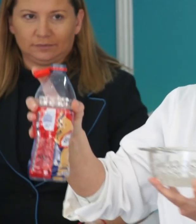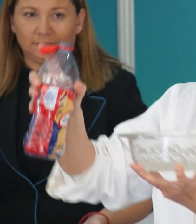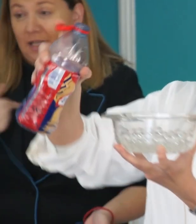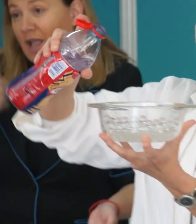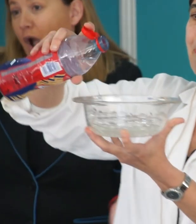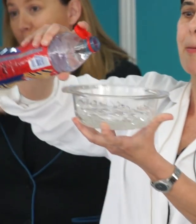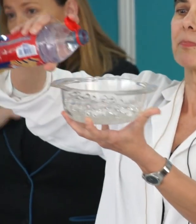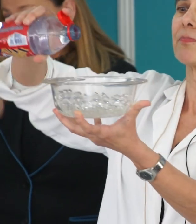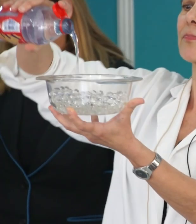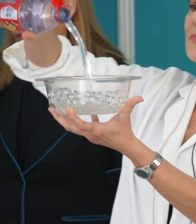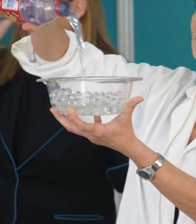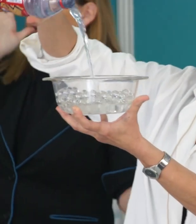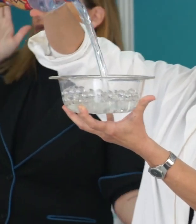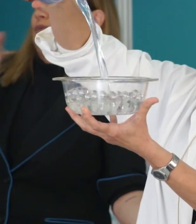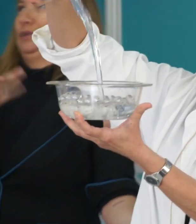Aprovecho y vemos.